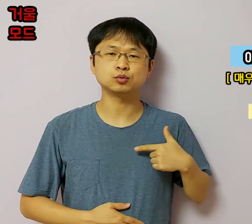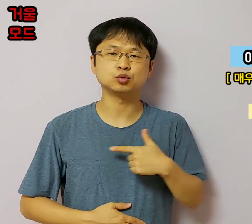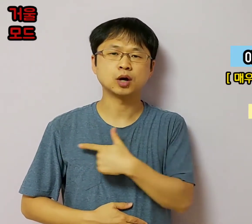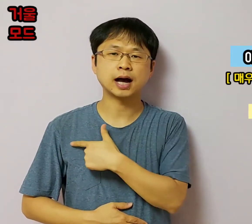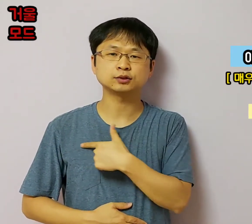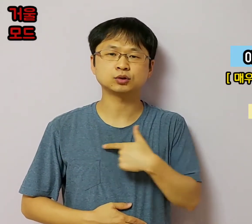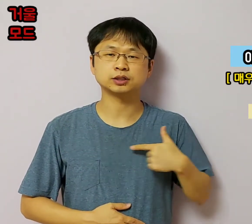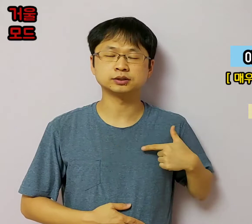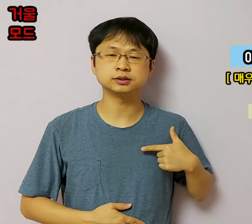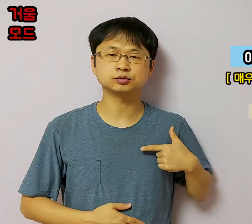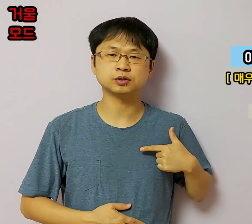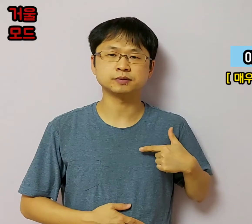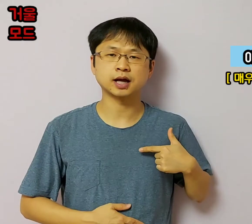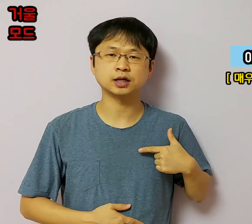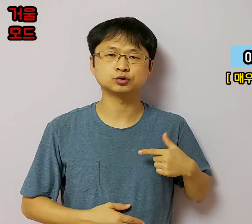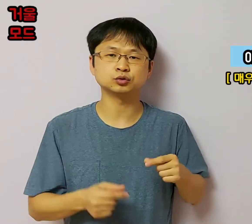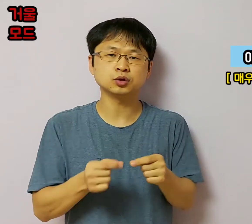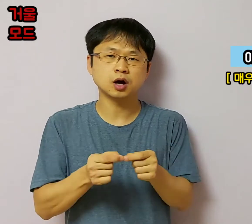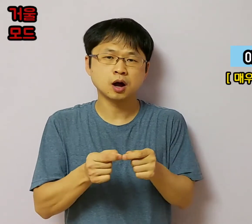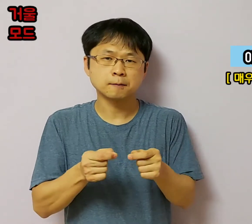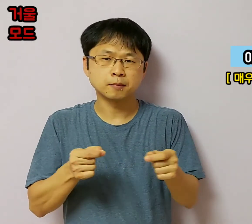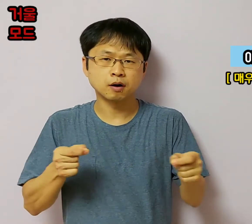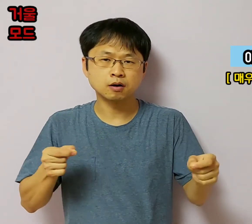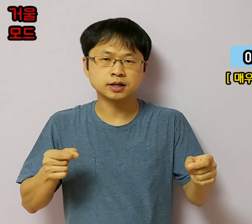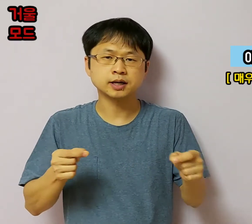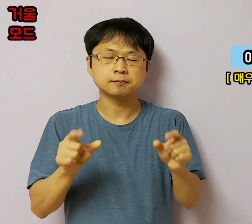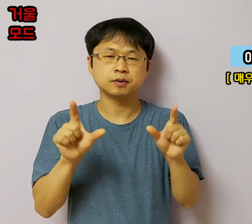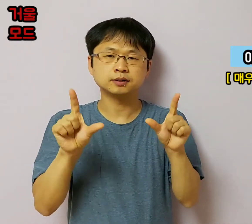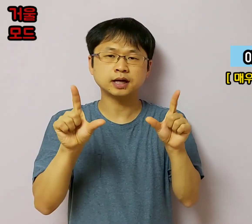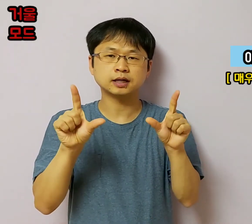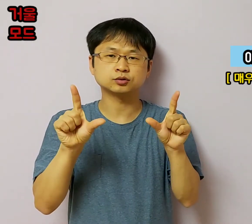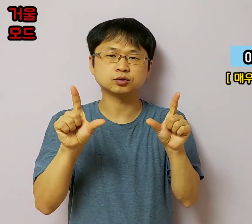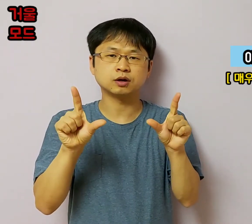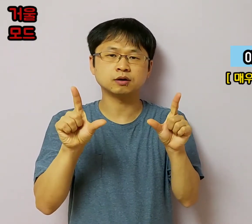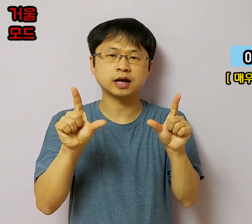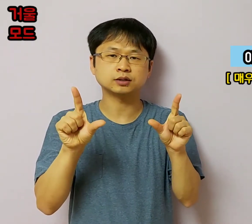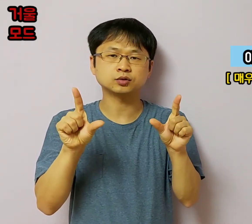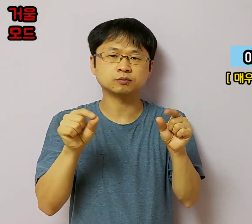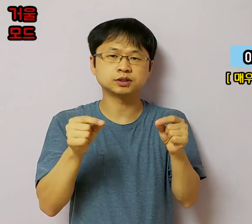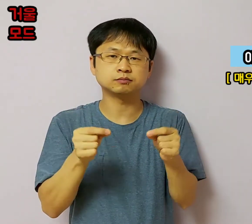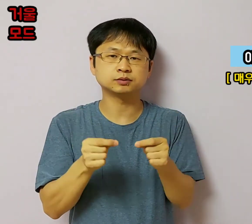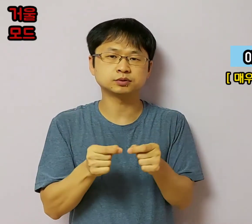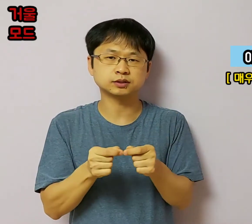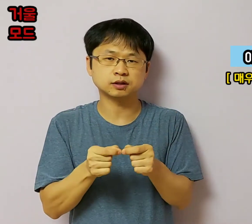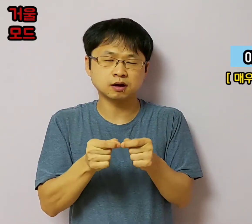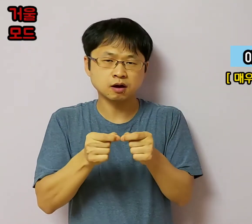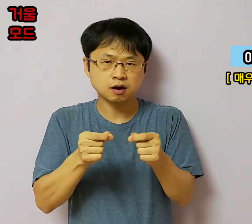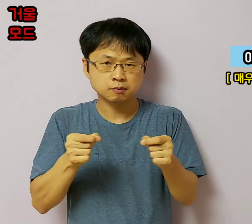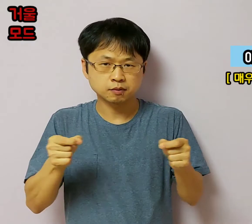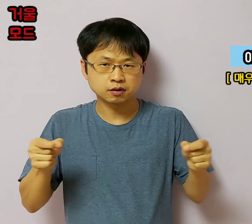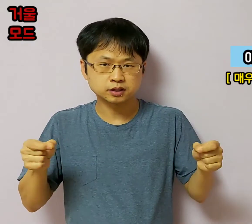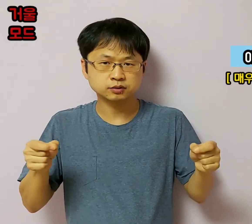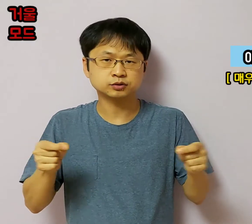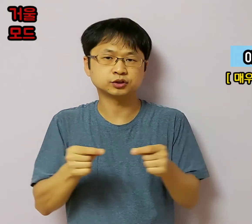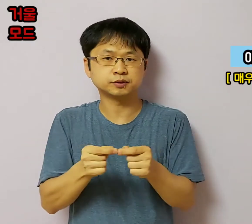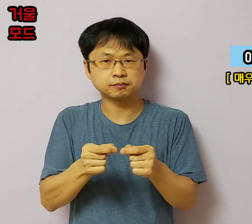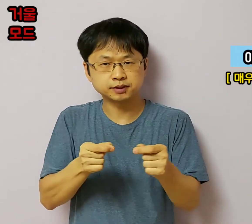매우, 아주라는 수어입니다. 아주 멀리, 멀다라는 수어 양손 엄지검지 붙여서 멀리 띄워주시면